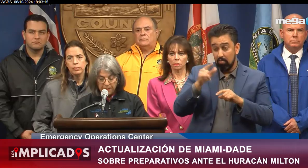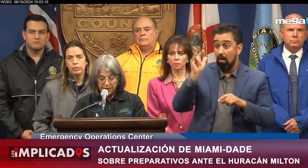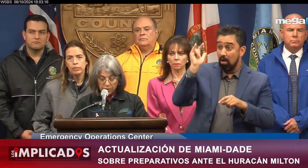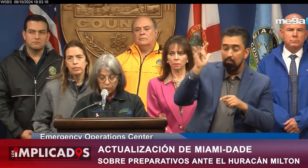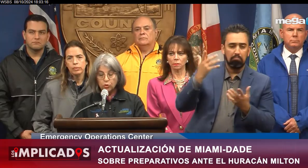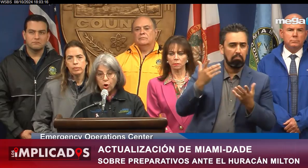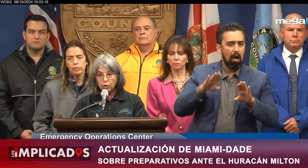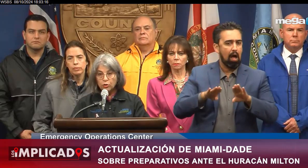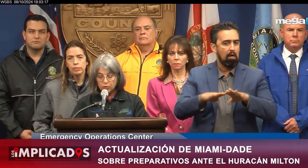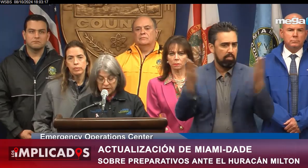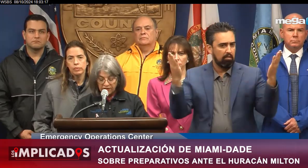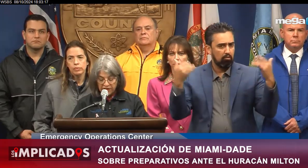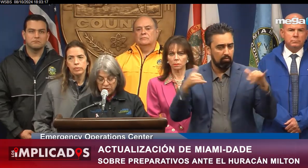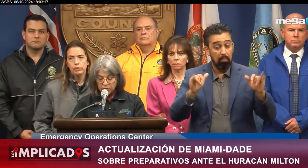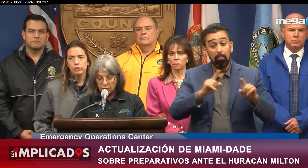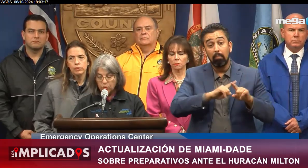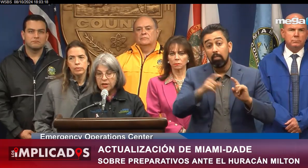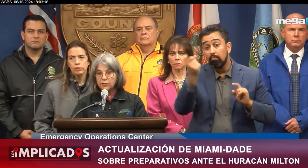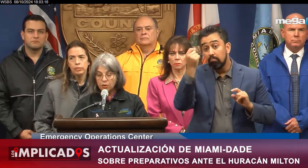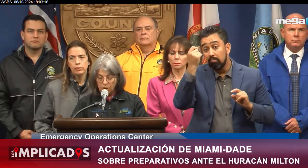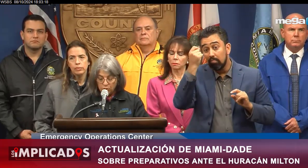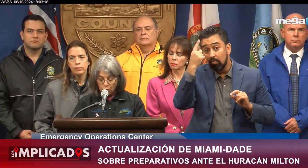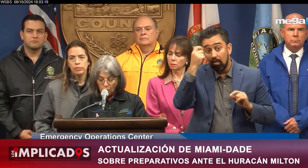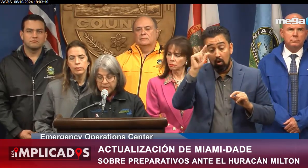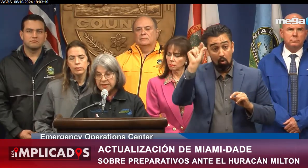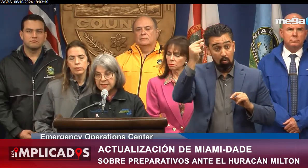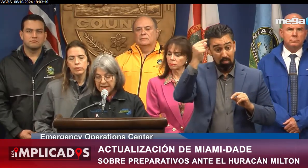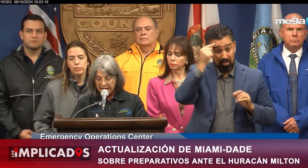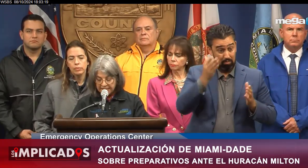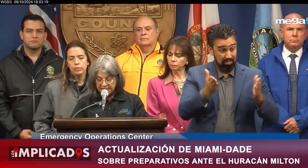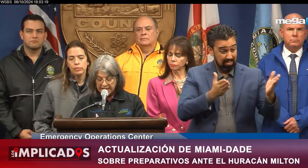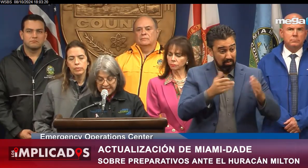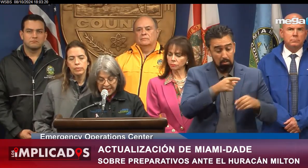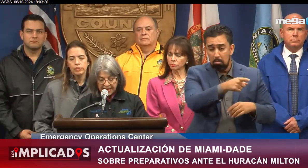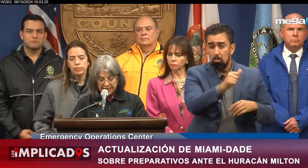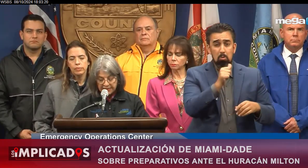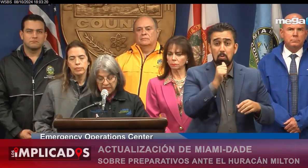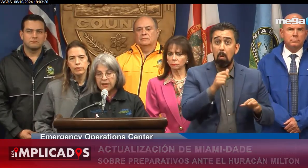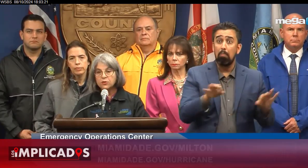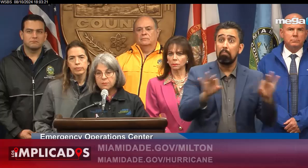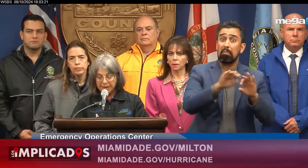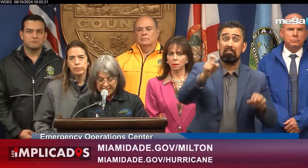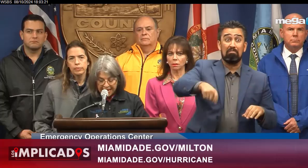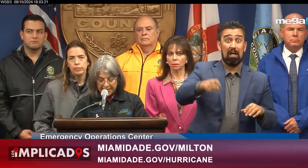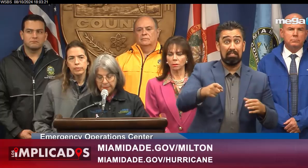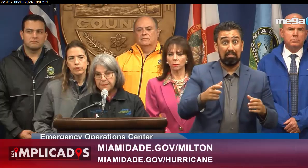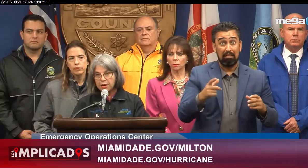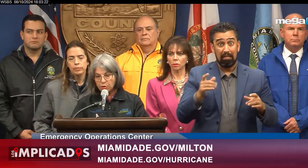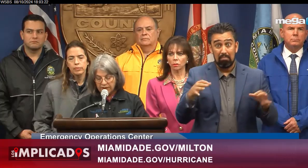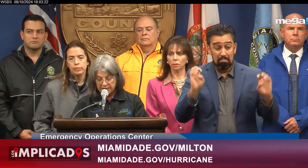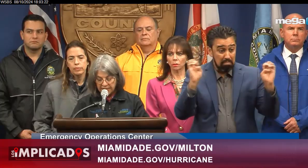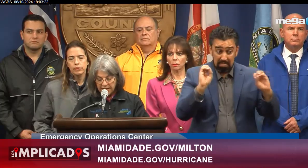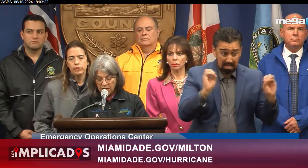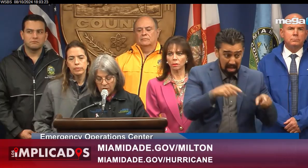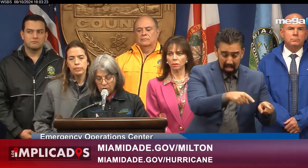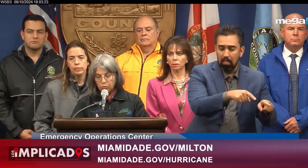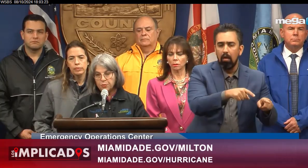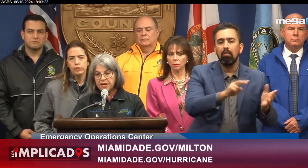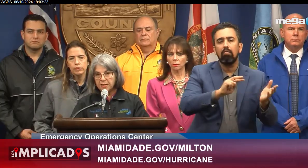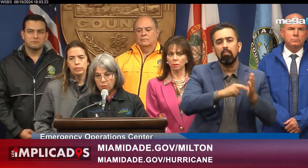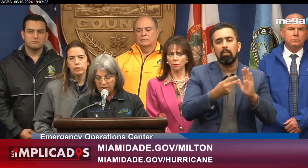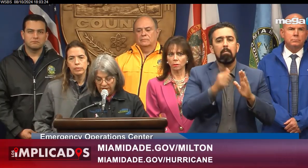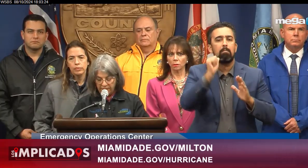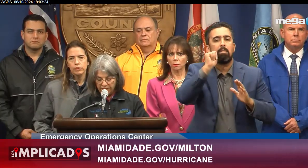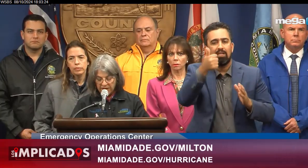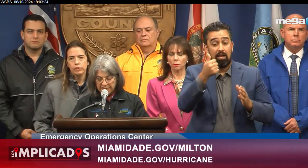aeropuerto. Pero todos los servicios del condado no esenciales estarán cerrados mañana, miércoles,